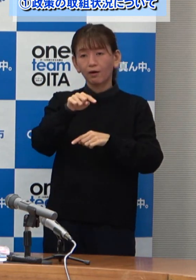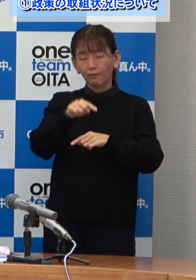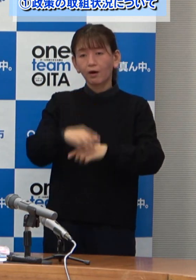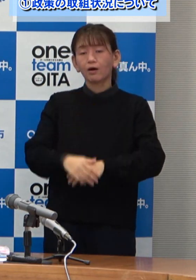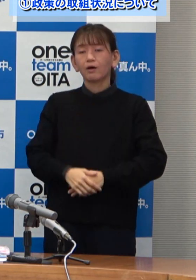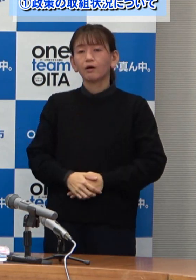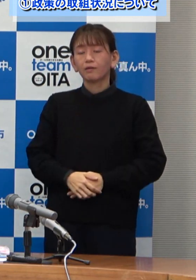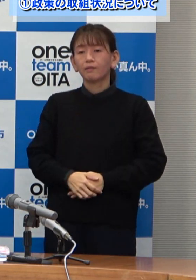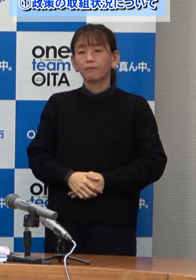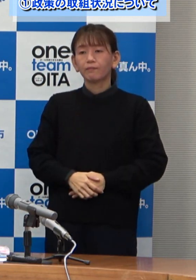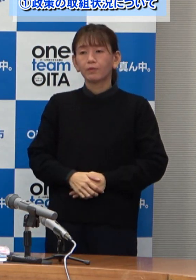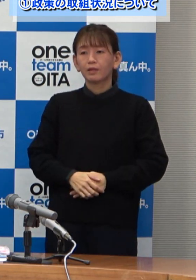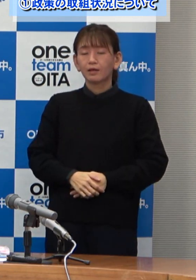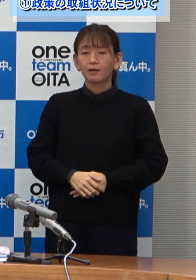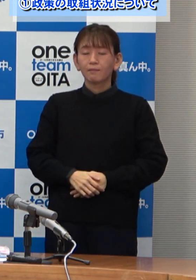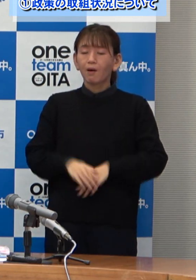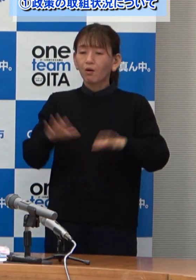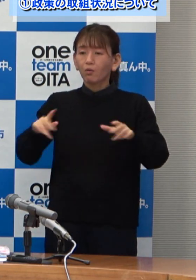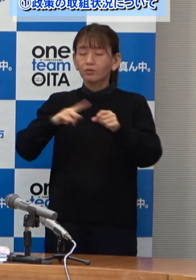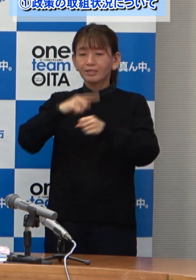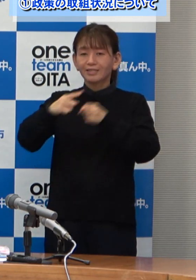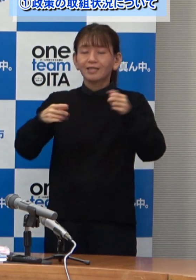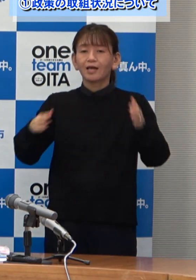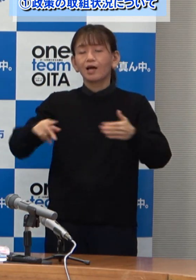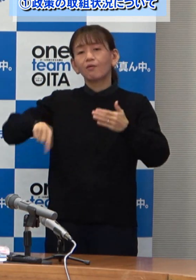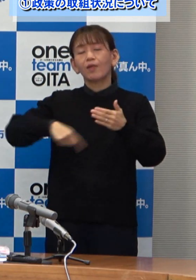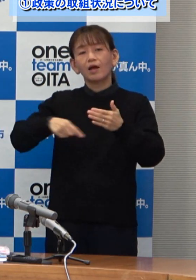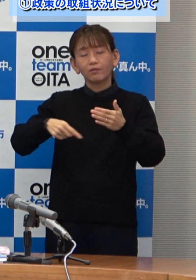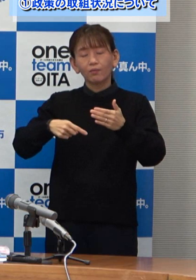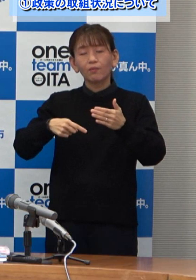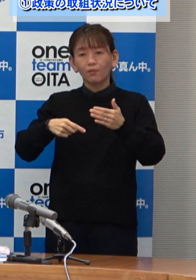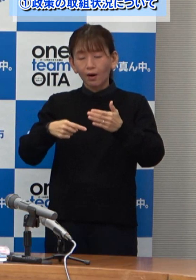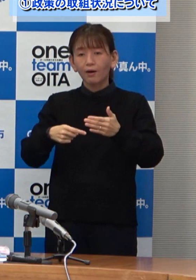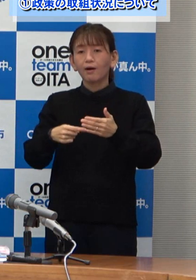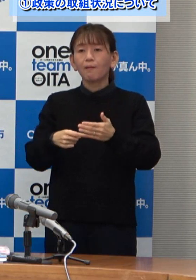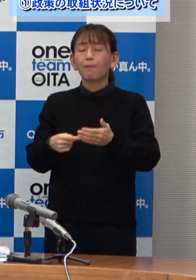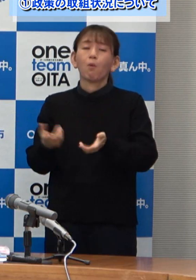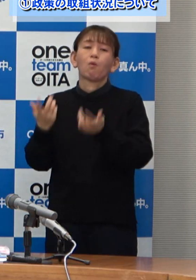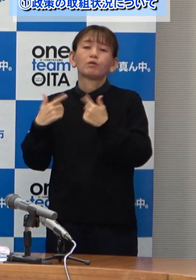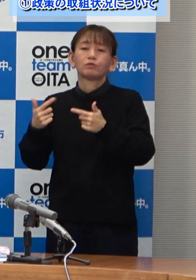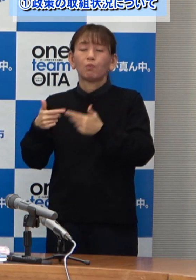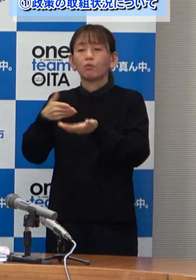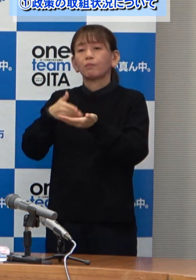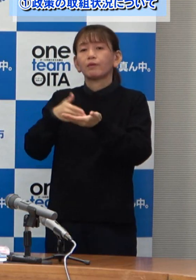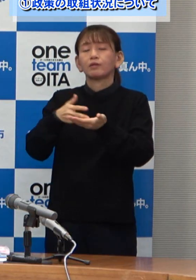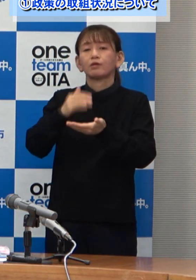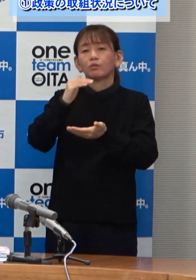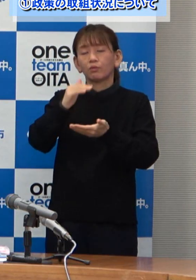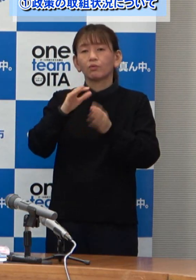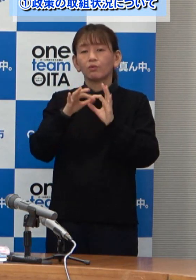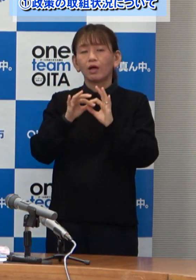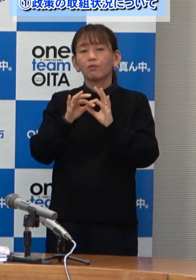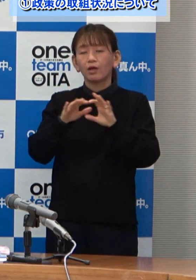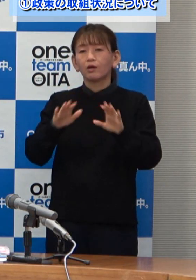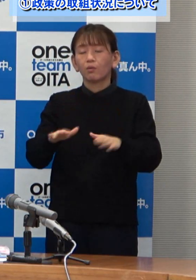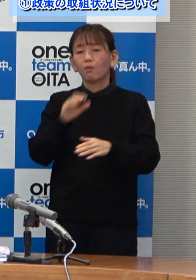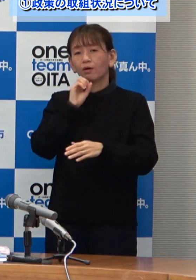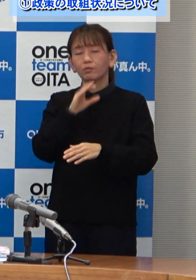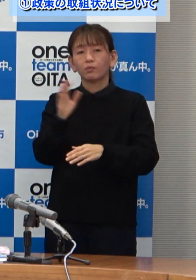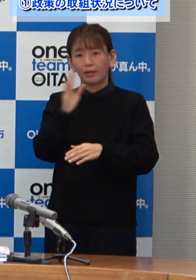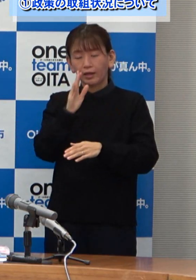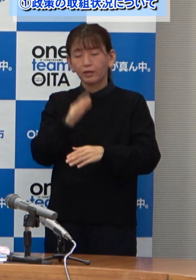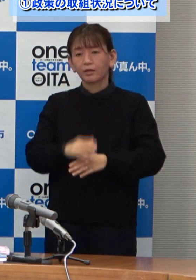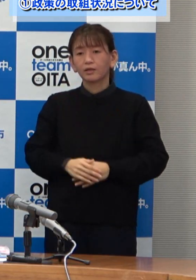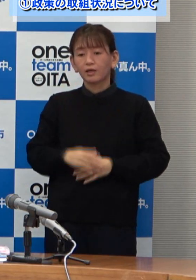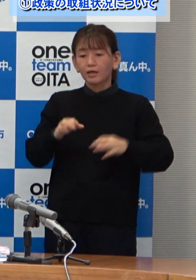のことですが特に概要の部分はこれも何度も申し上げてることなのであえて触れません掲載項目に